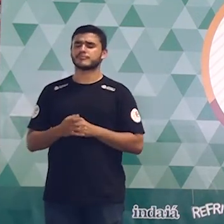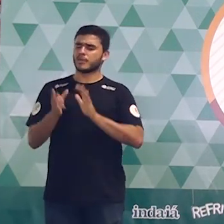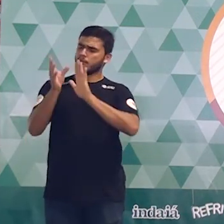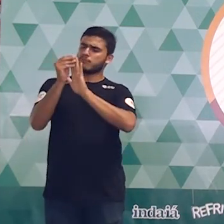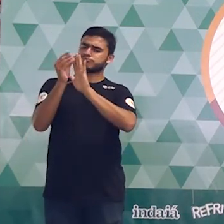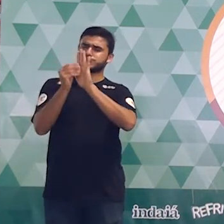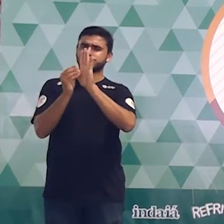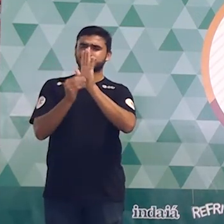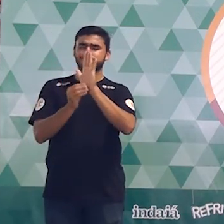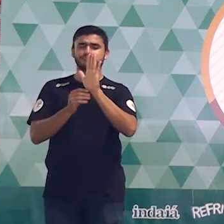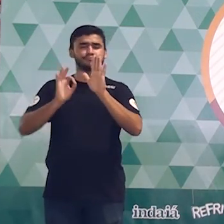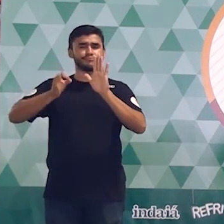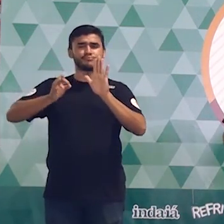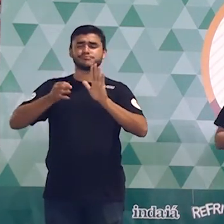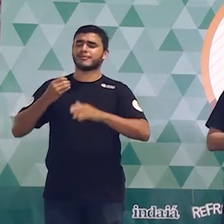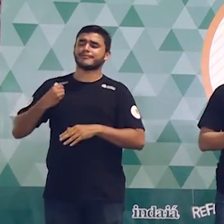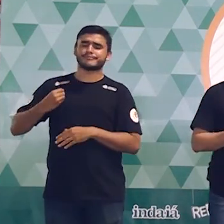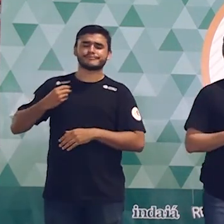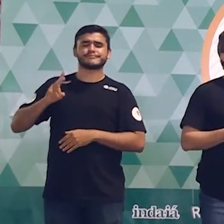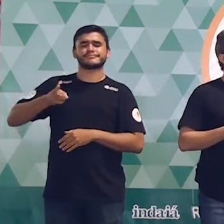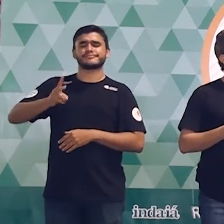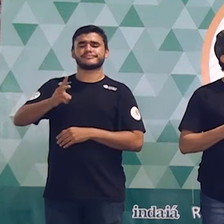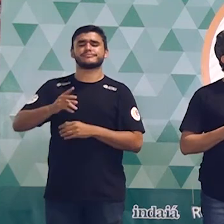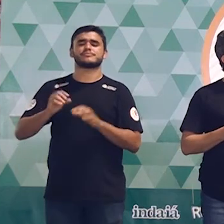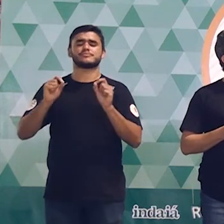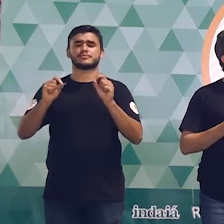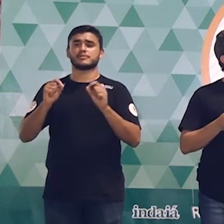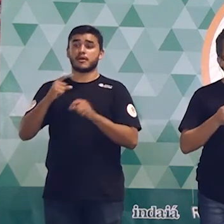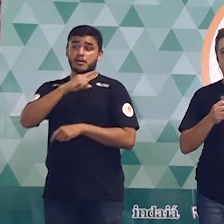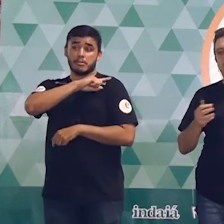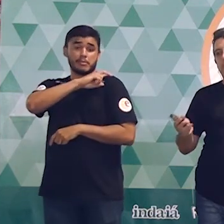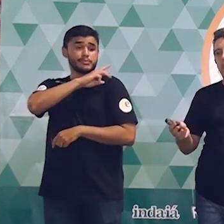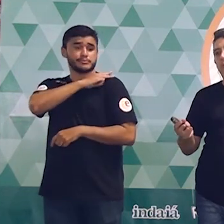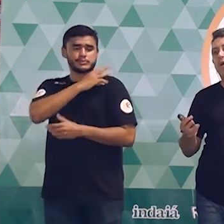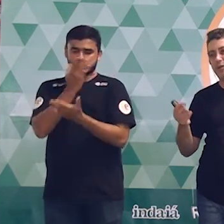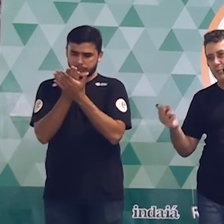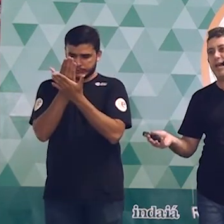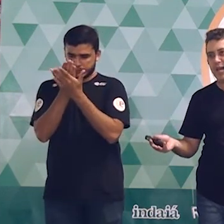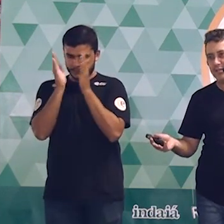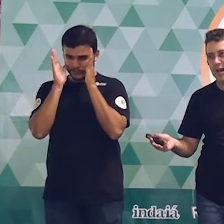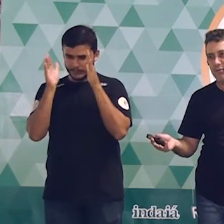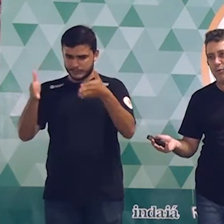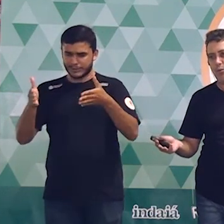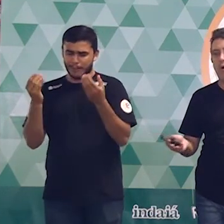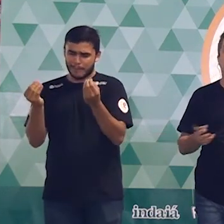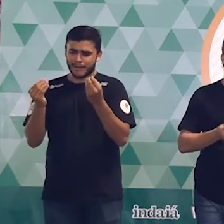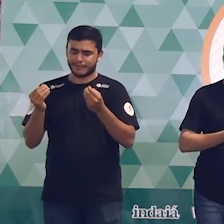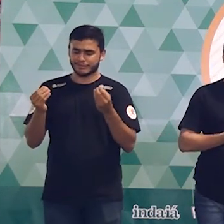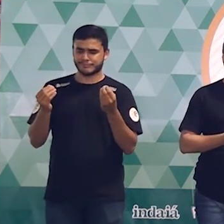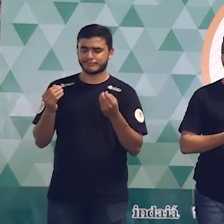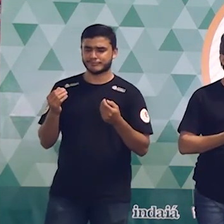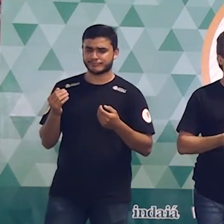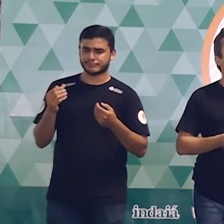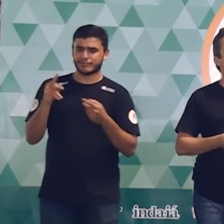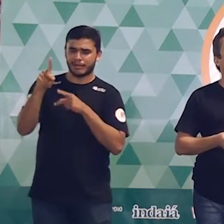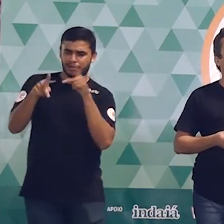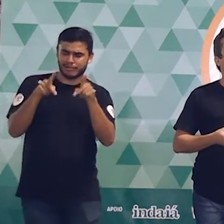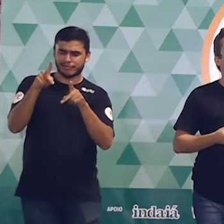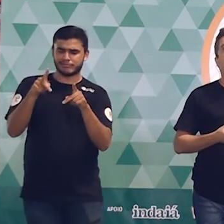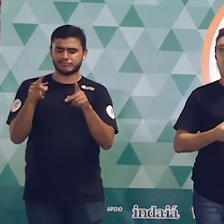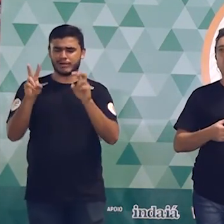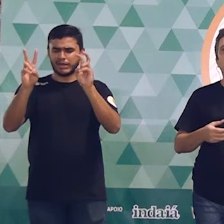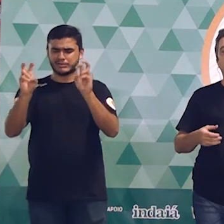conteúdo que você sabe que durante a sua vida de ensino médio, você passa muito tempo dele perguntando para que serve, qual é o uso dele,